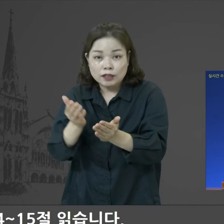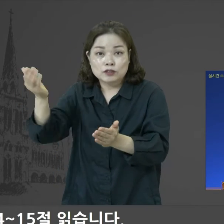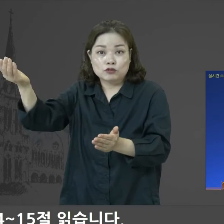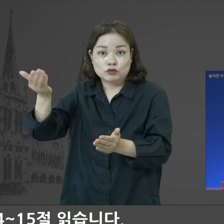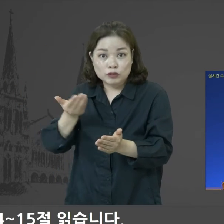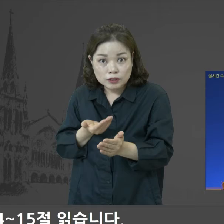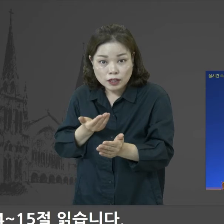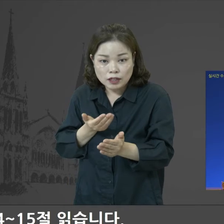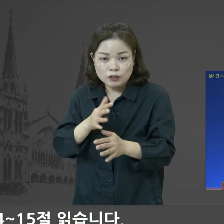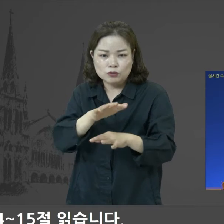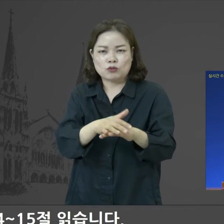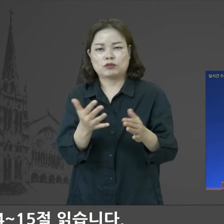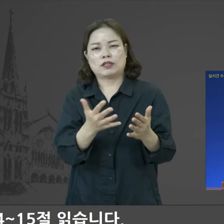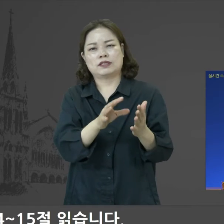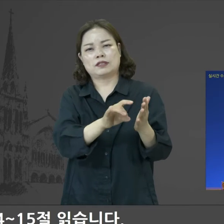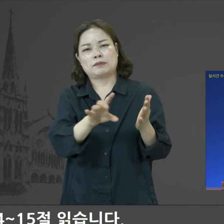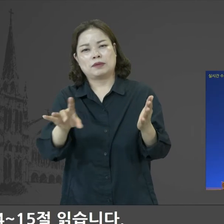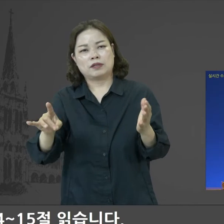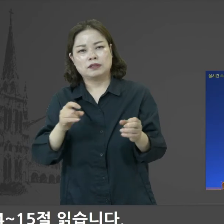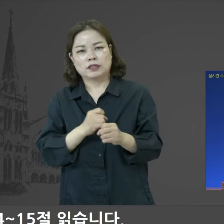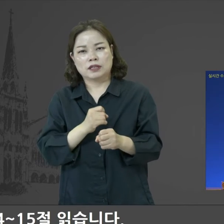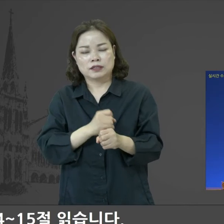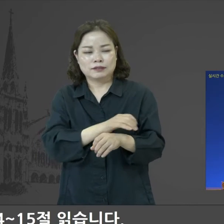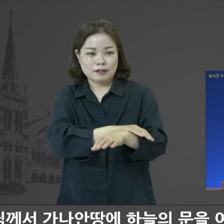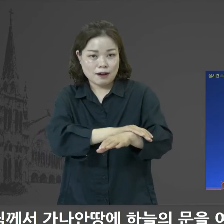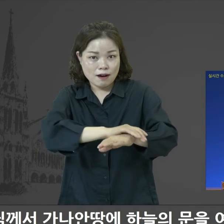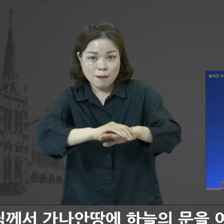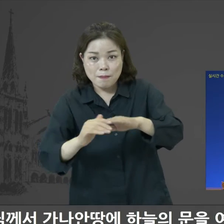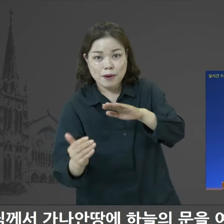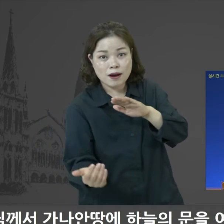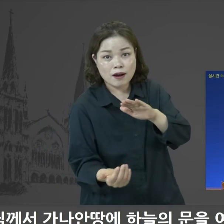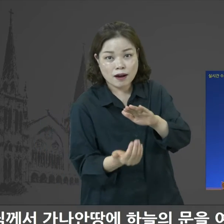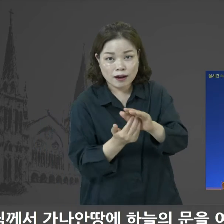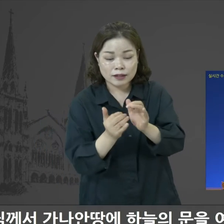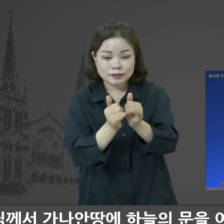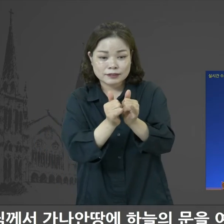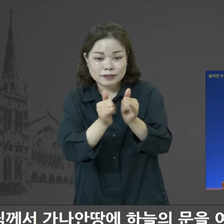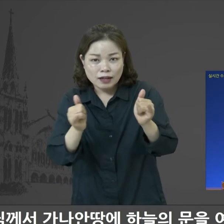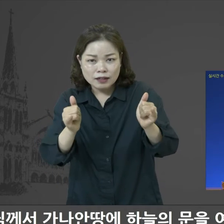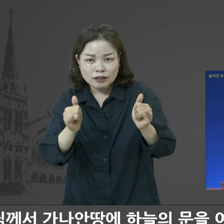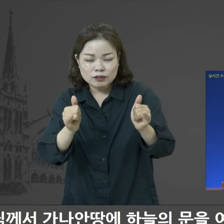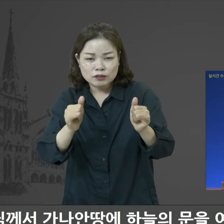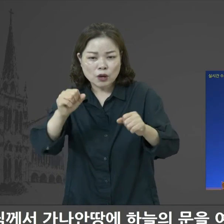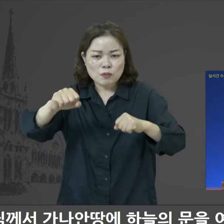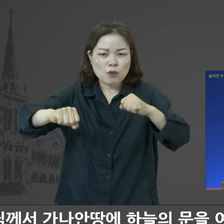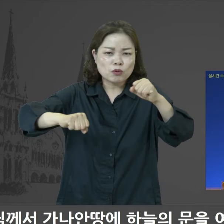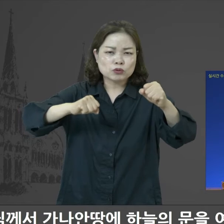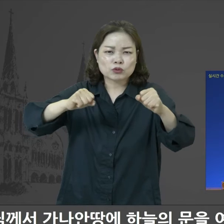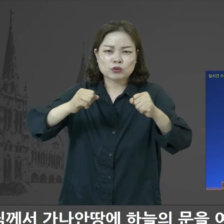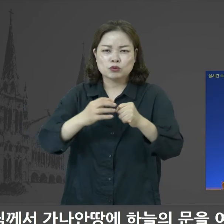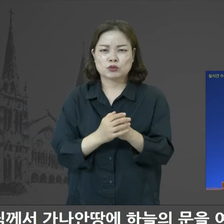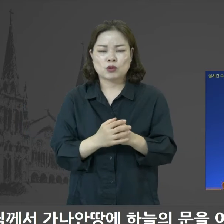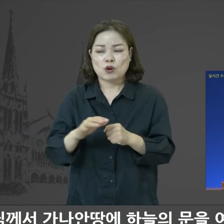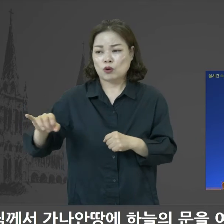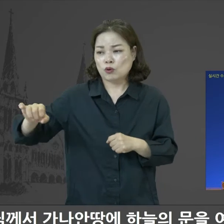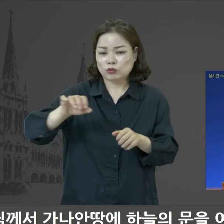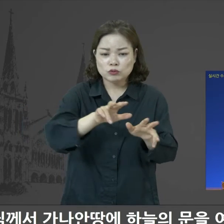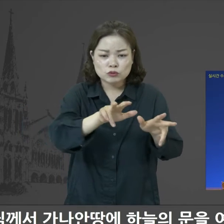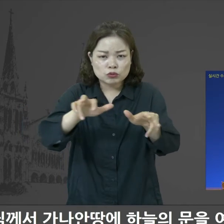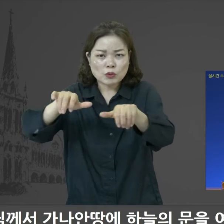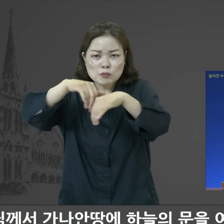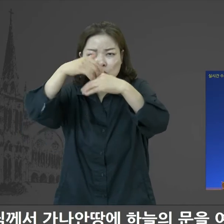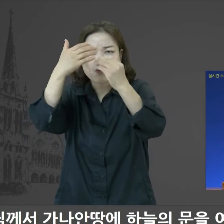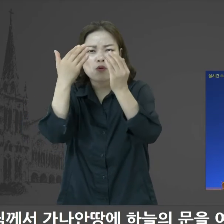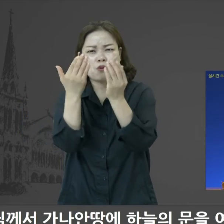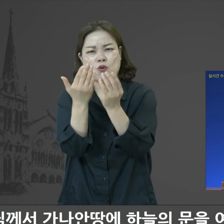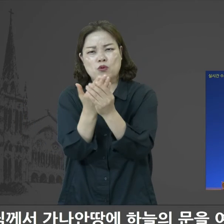주십니다. 그래서 농사 짓는 것마다, 손대는 것마다 잘 되게 해주십니다. 사람도 목축도 곤충도 그 땅에 존재하는 모든